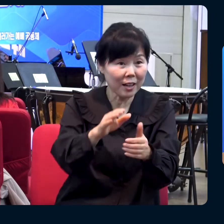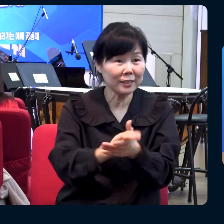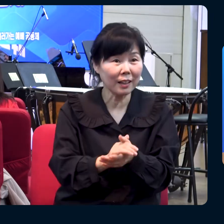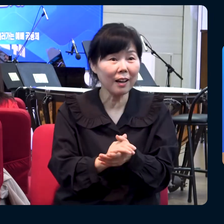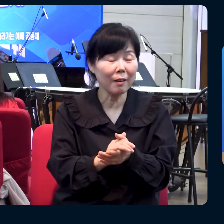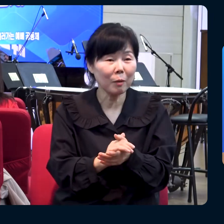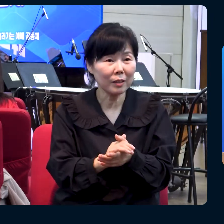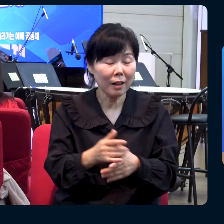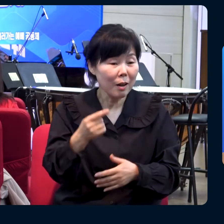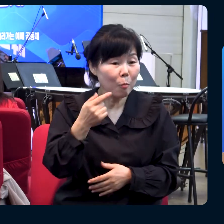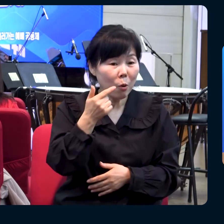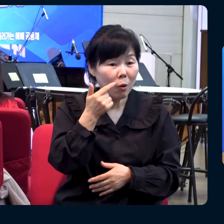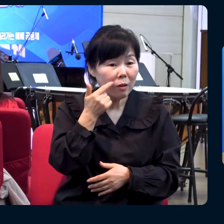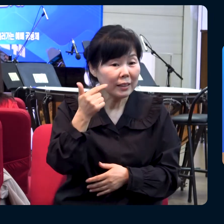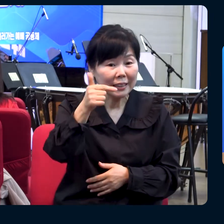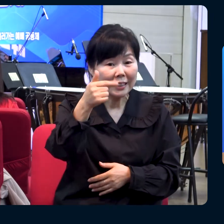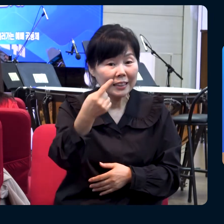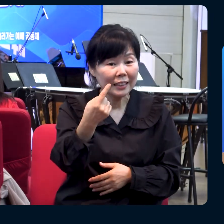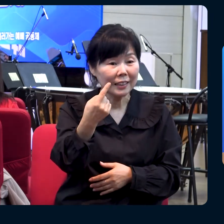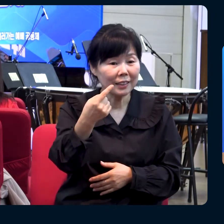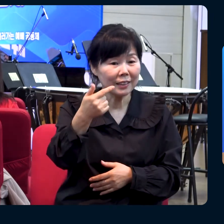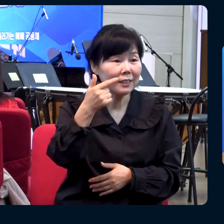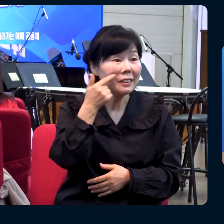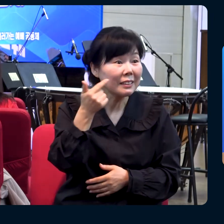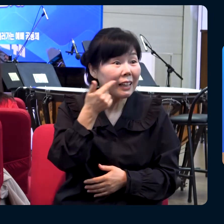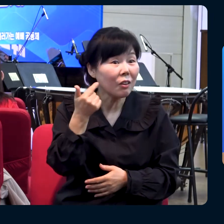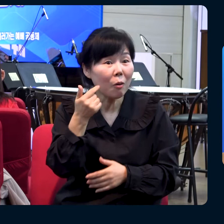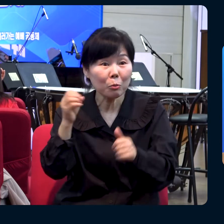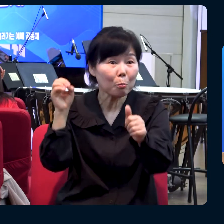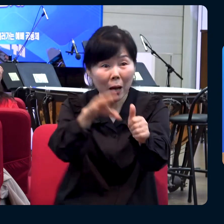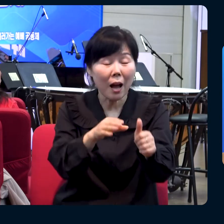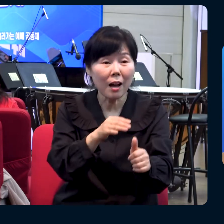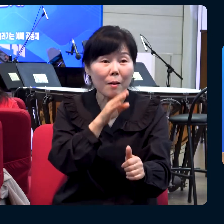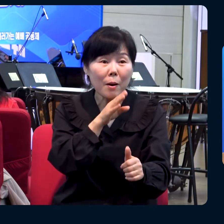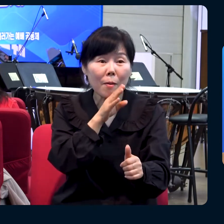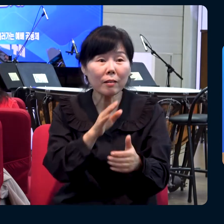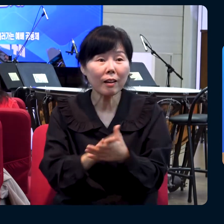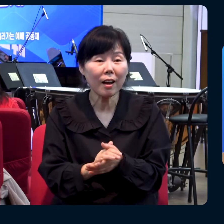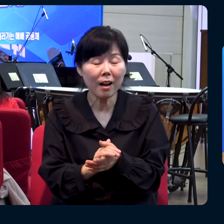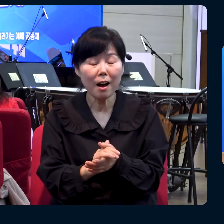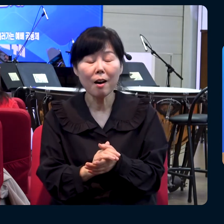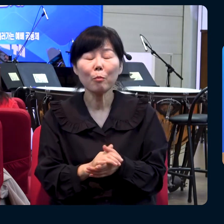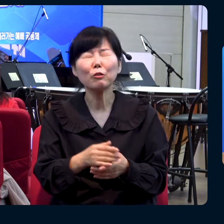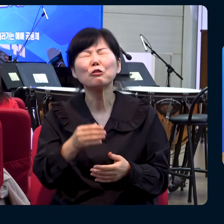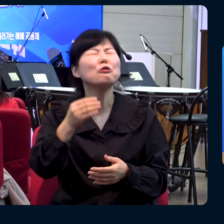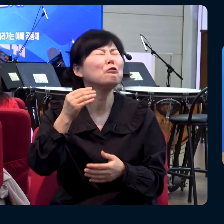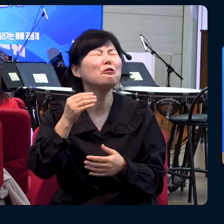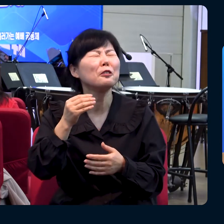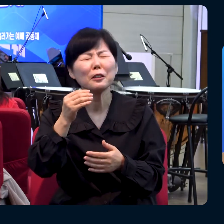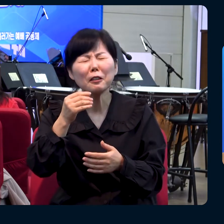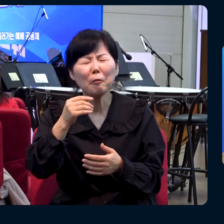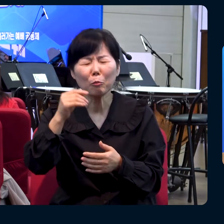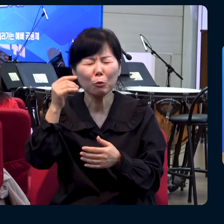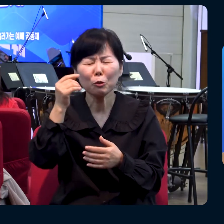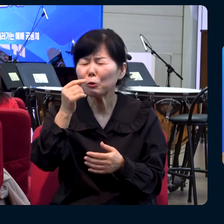조그만 늑대 한 마리도 맞히기가 쉬운데 이렇게 훈련이 됐는데 너무 골리앗이 크니까 눈 감고 던져도 맞는 거예요, 이게.